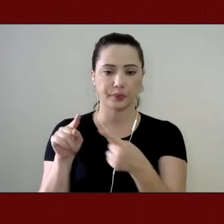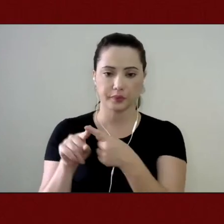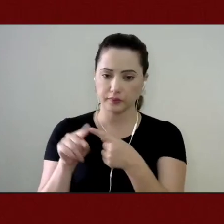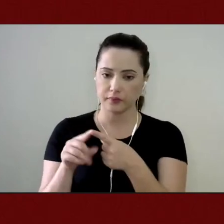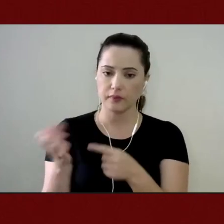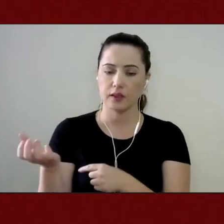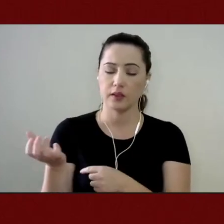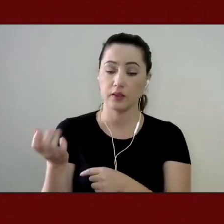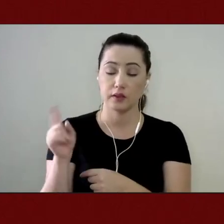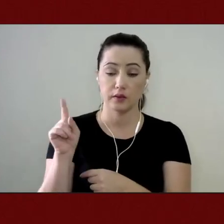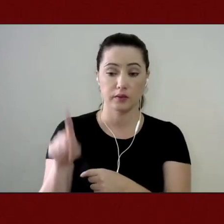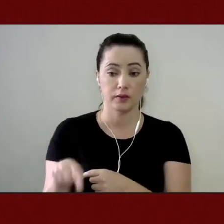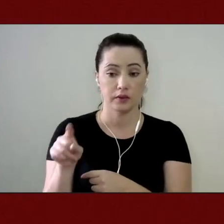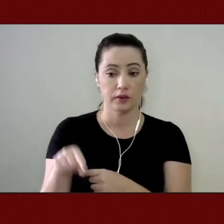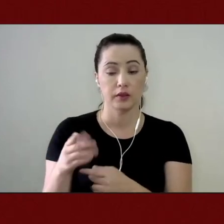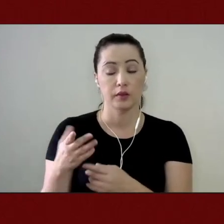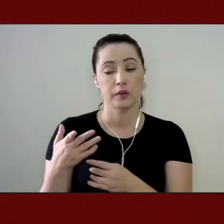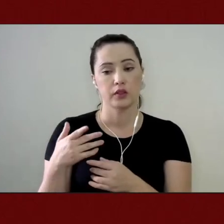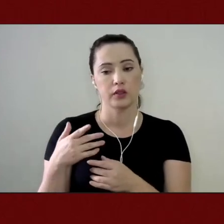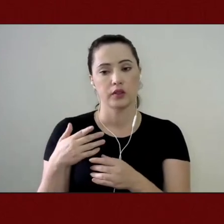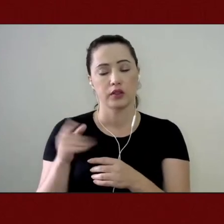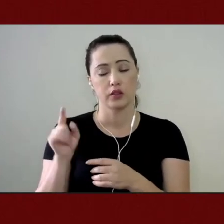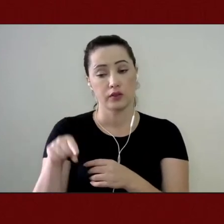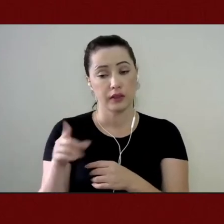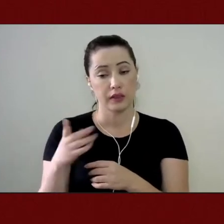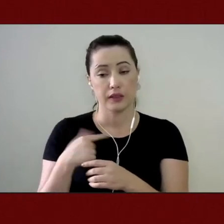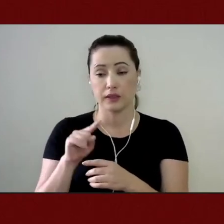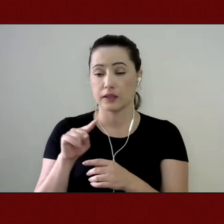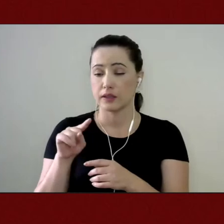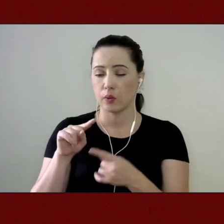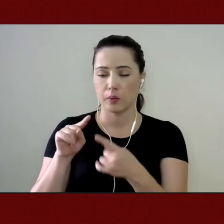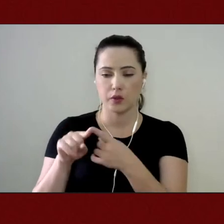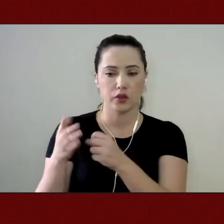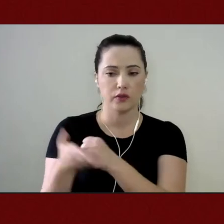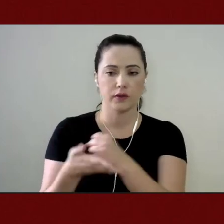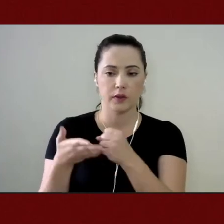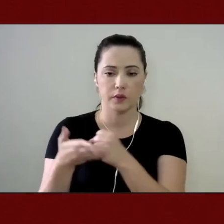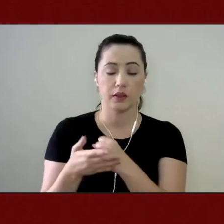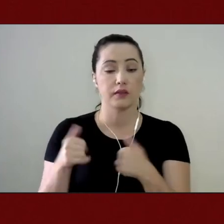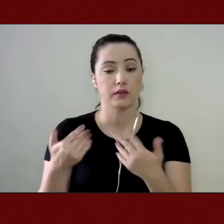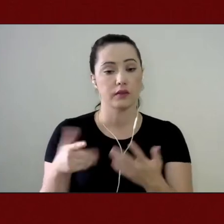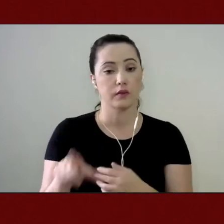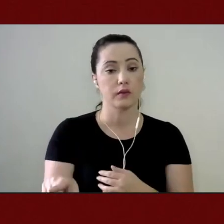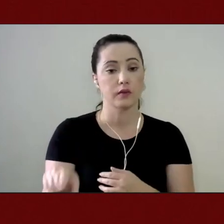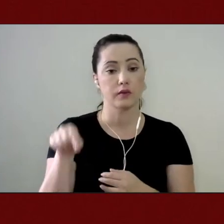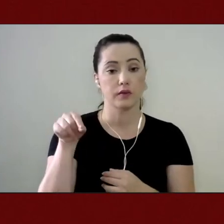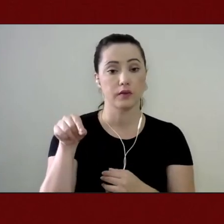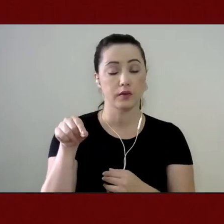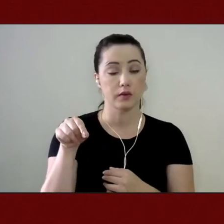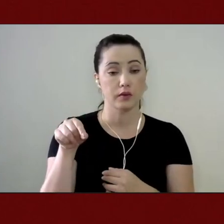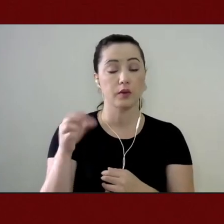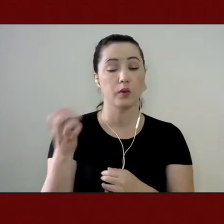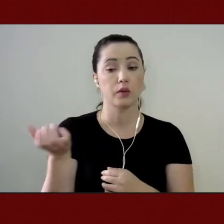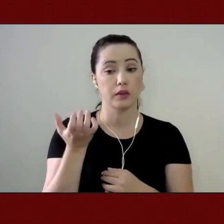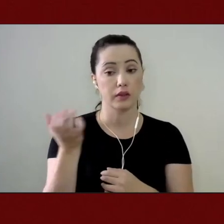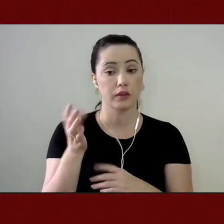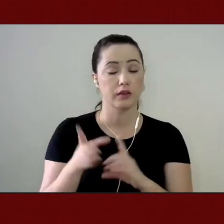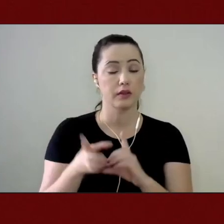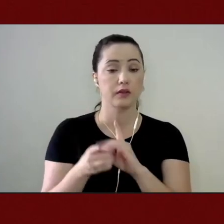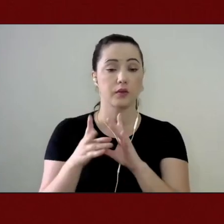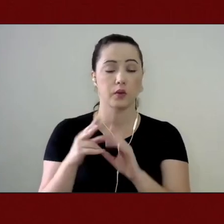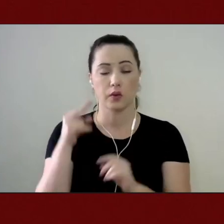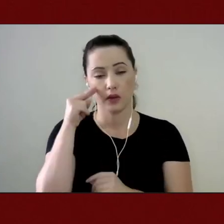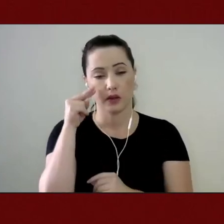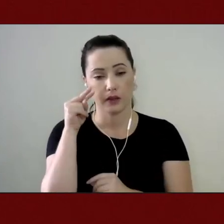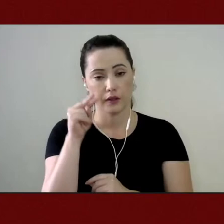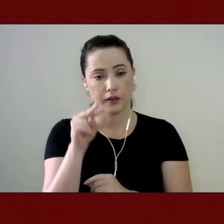o motor básico. A escolha é pela defesa da democracia, vista como